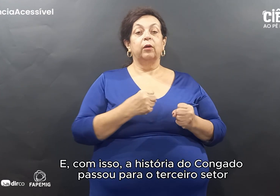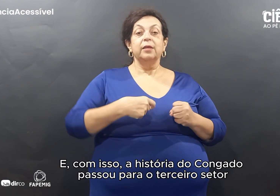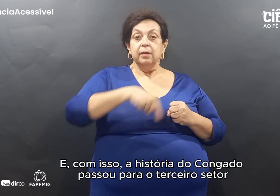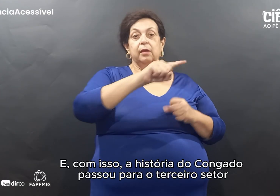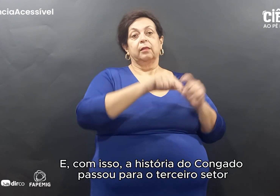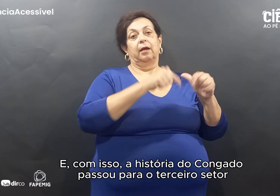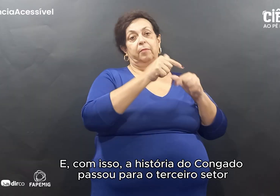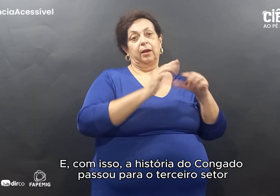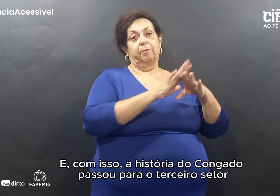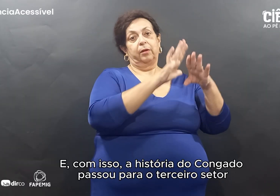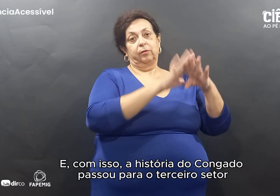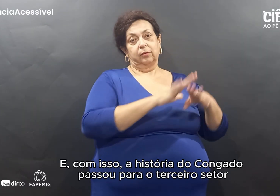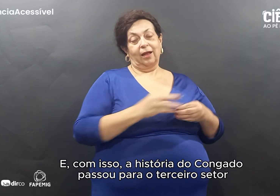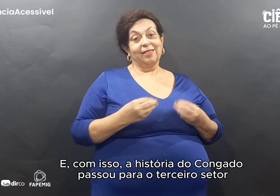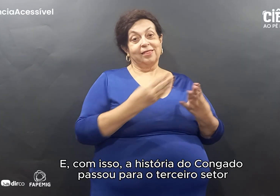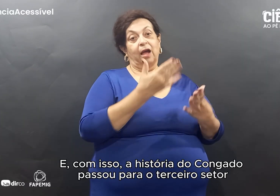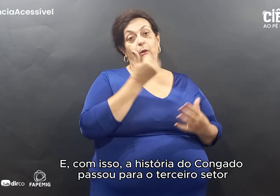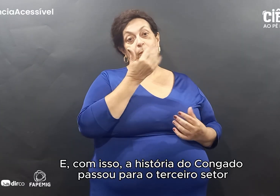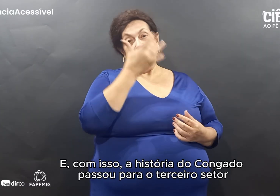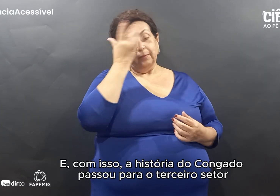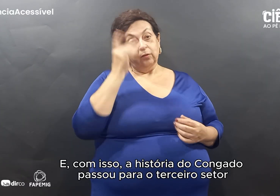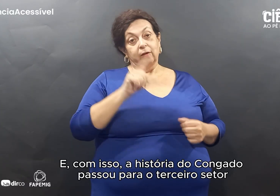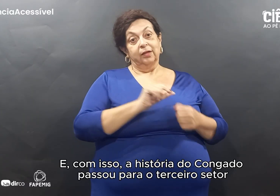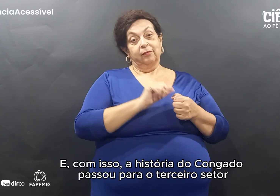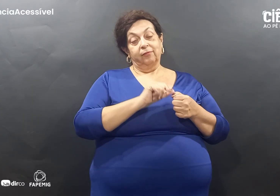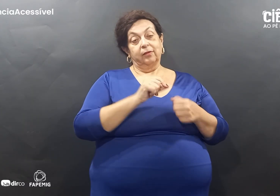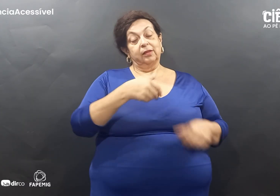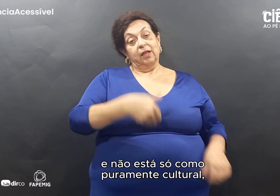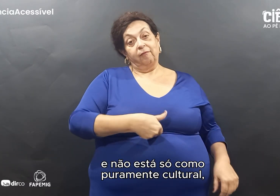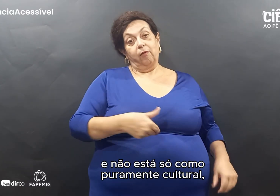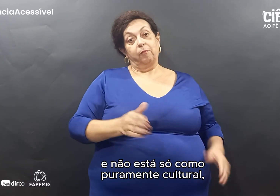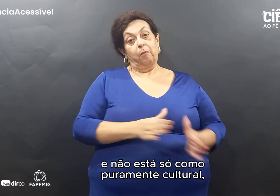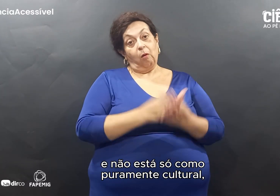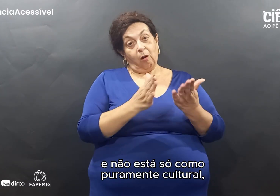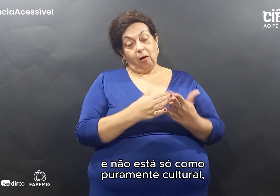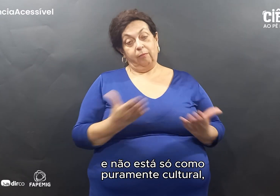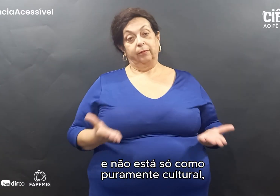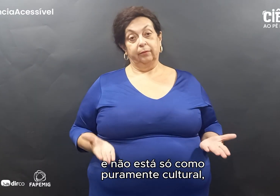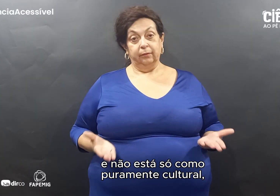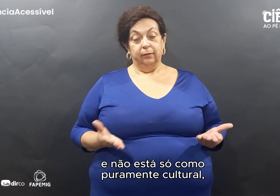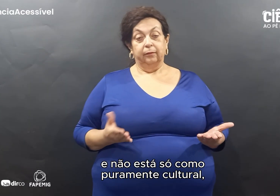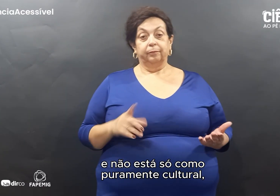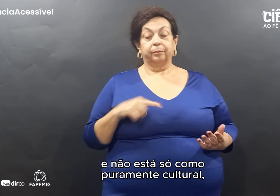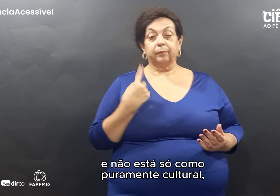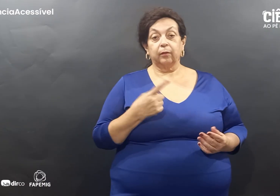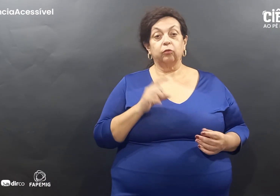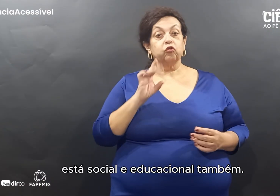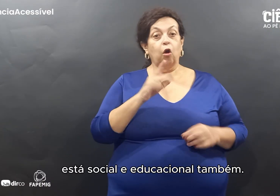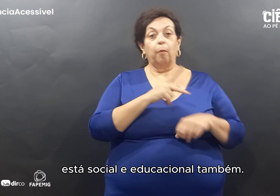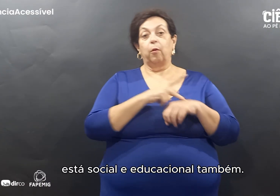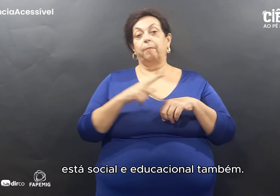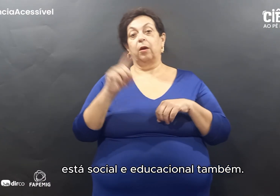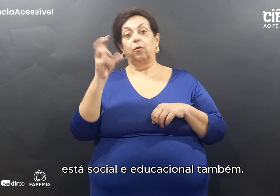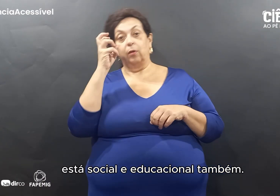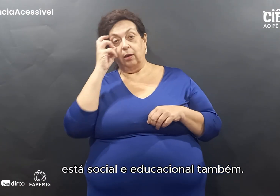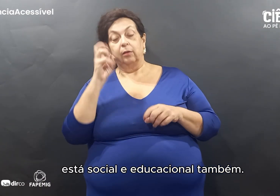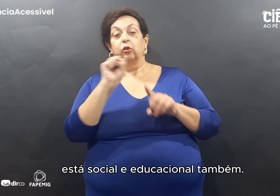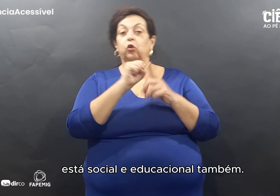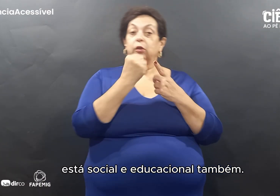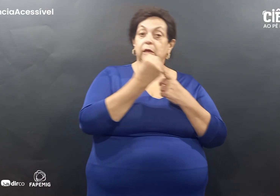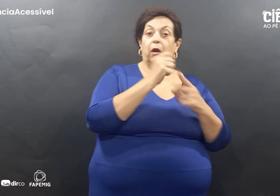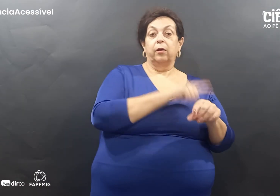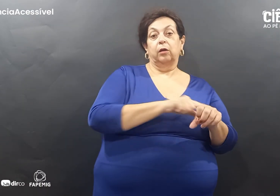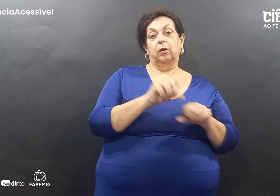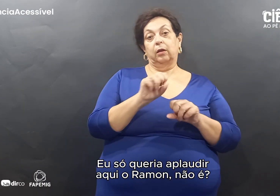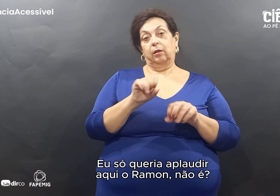E com isso, a história do congado, ele passou para o terceiro setor e não está só como puramente cultural, está social e educacional